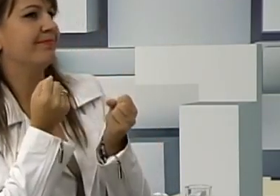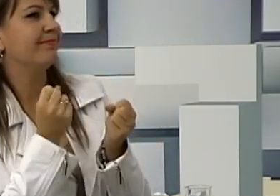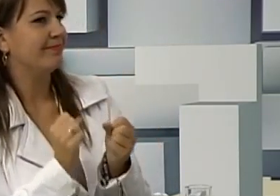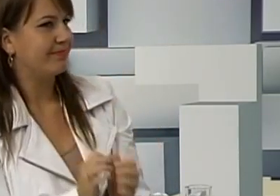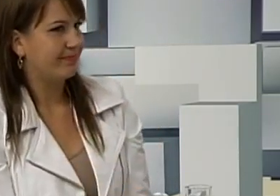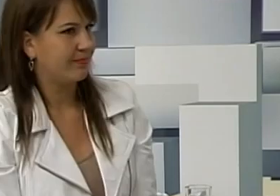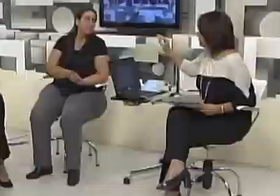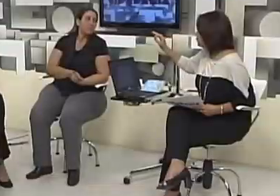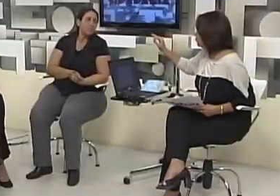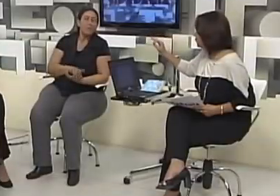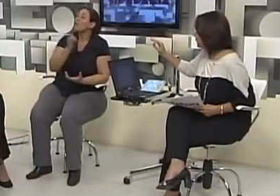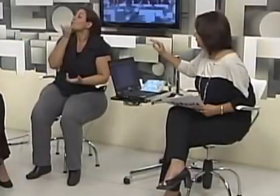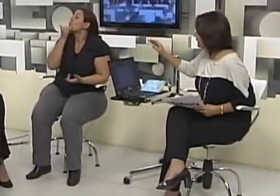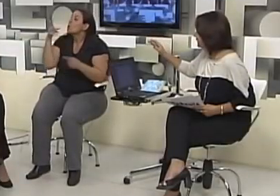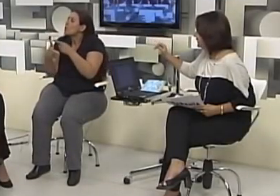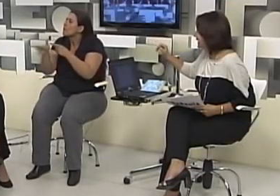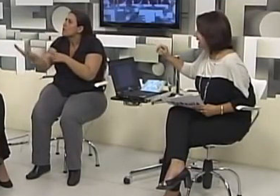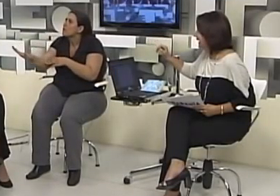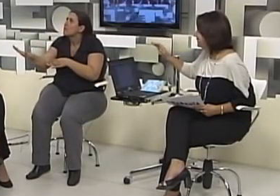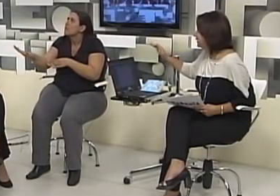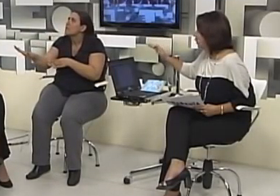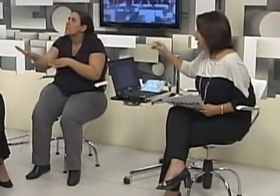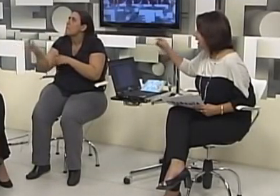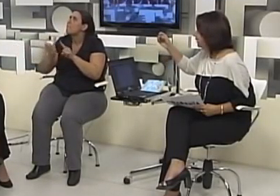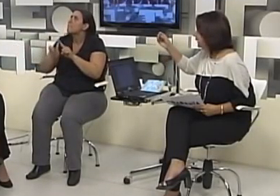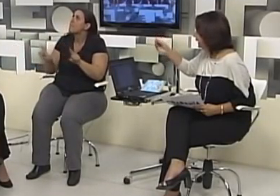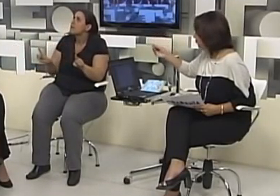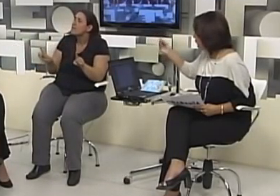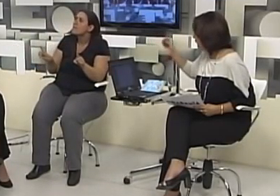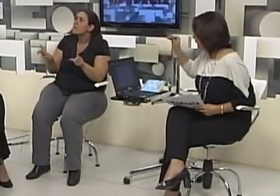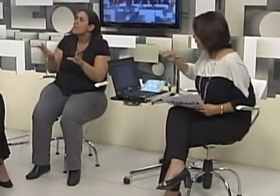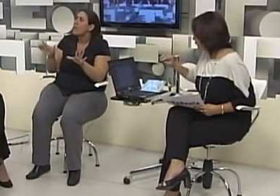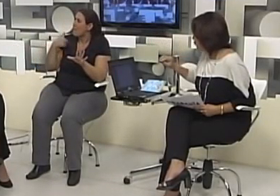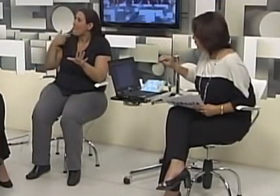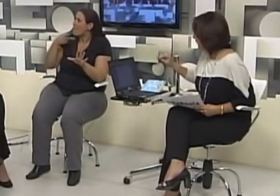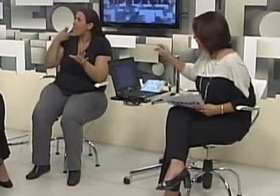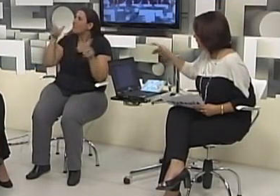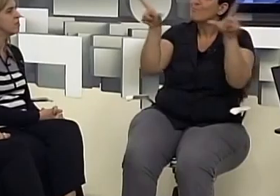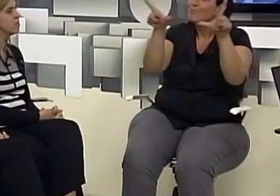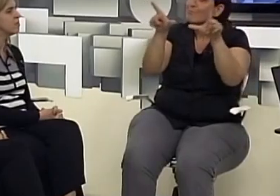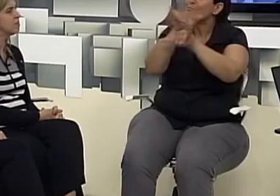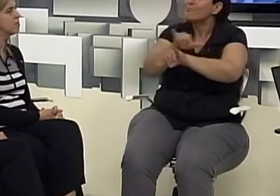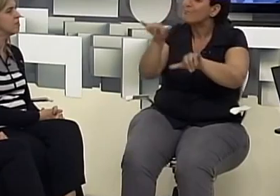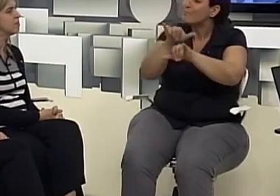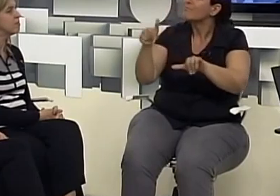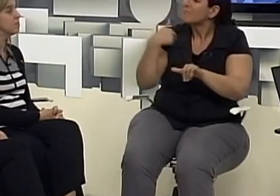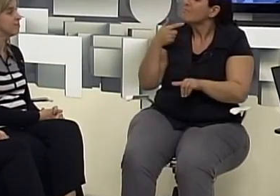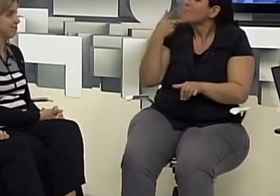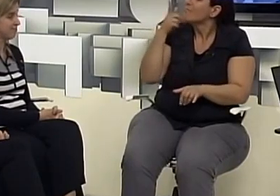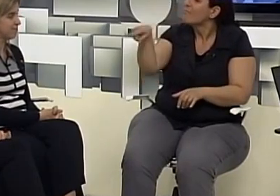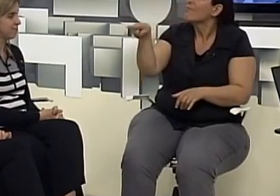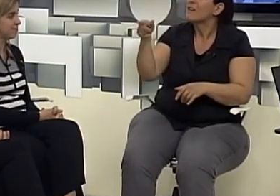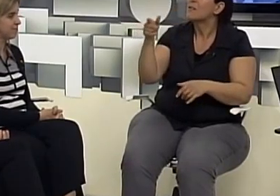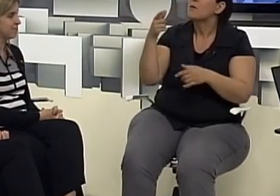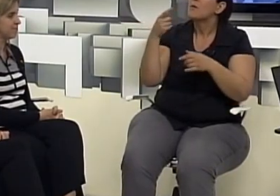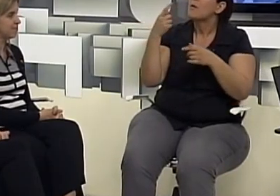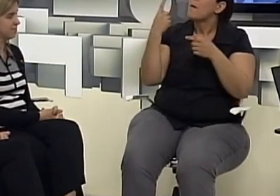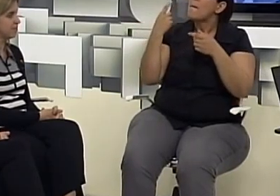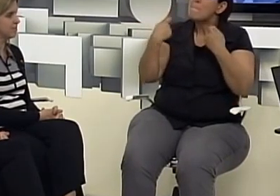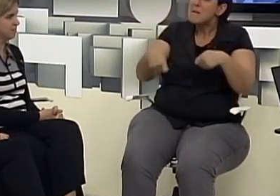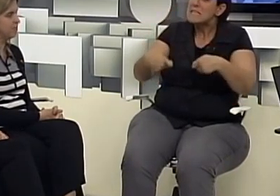como... Desculpe, mas assim, ó, quando eu falei veículo de comunicação, eu falei bem mesmo assim, ó, para que seja